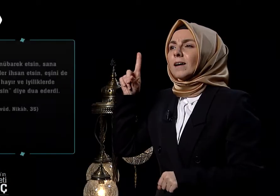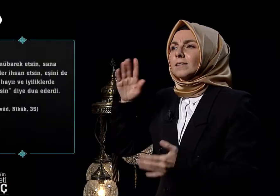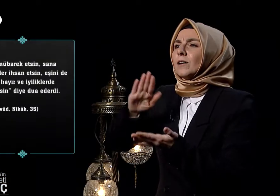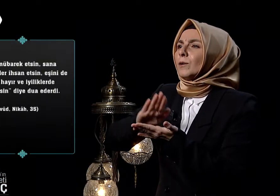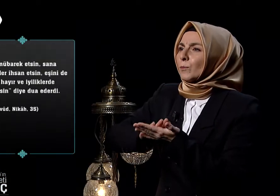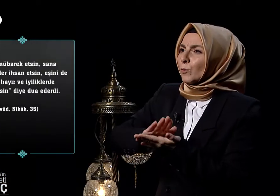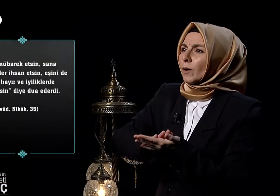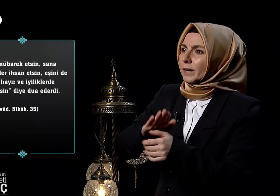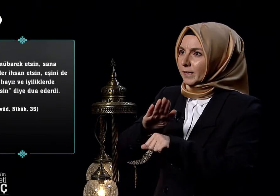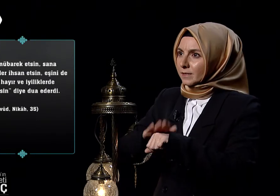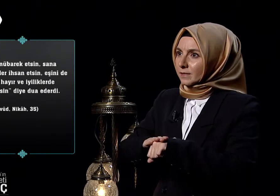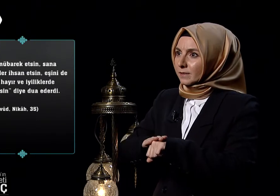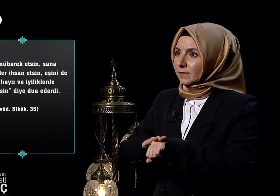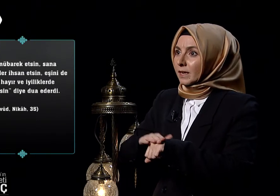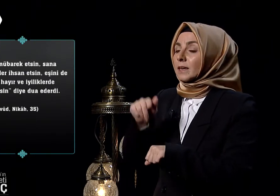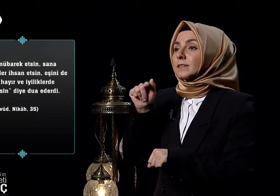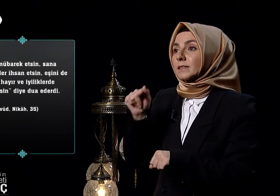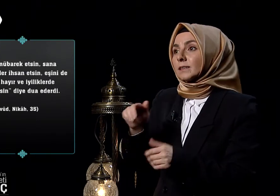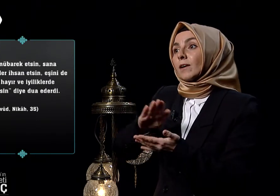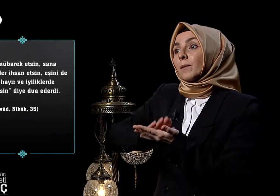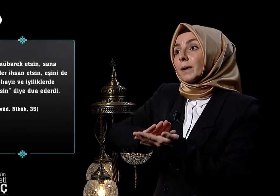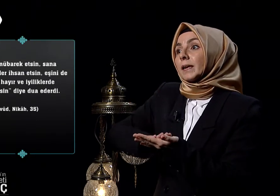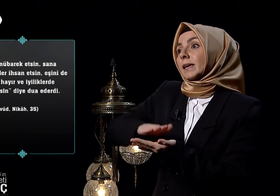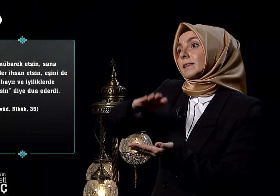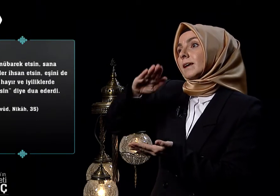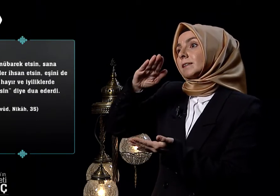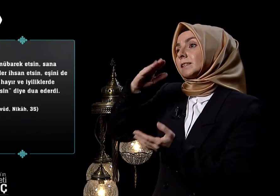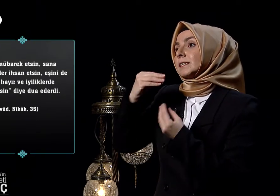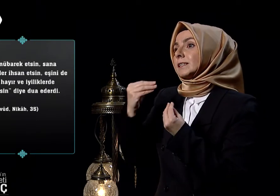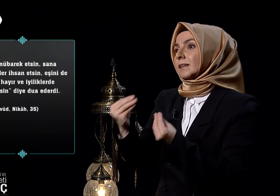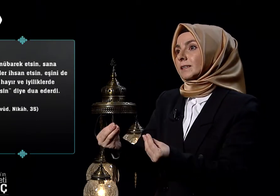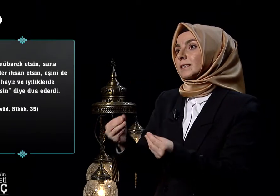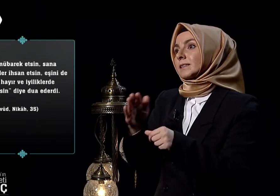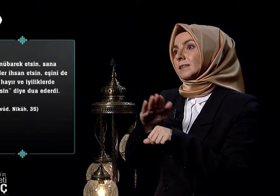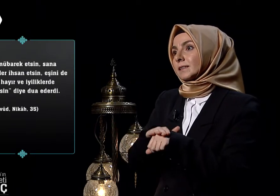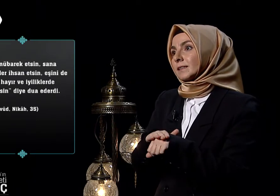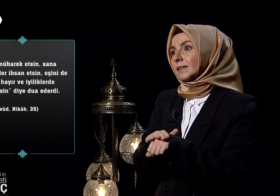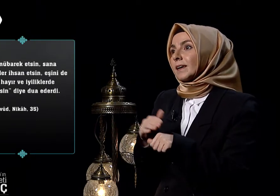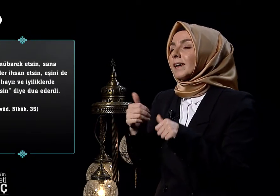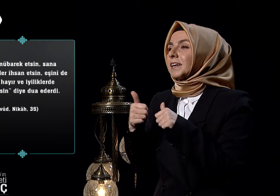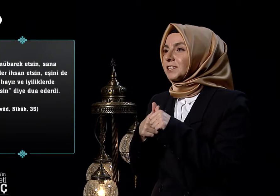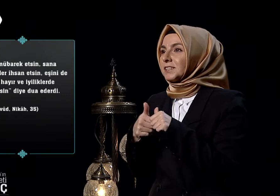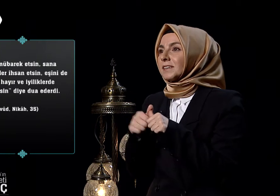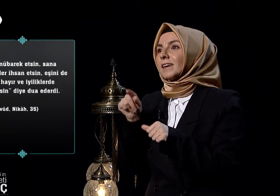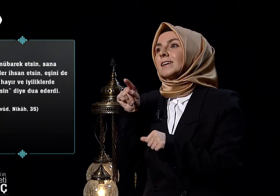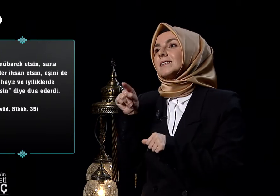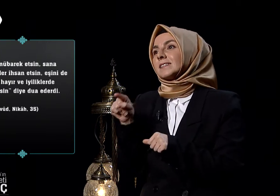Allah mübarek etsin, sana bereketler ihsan etsin, eşini de seni